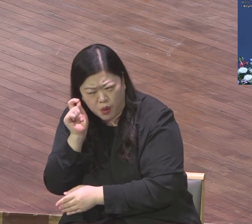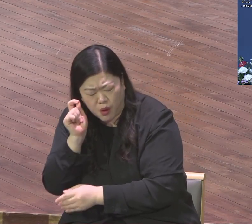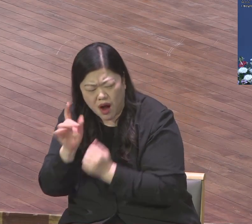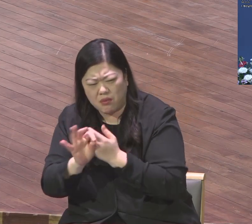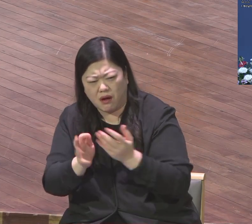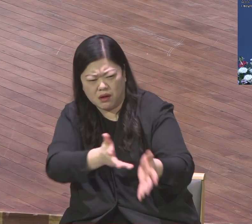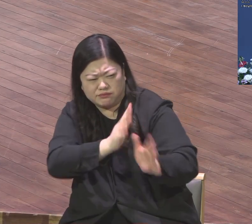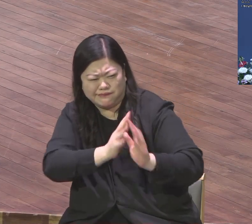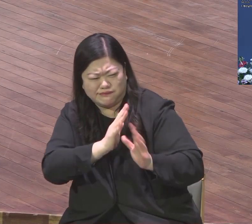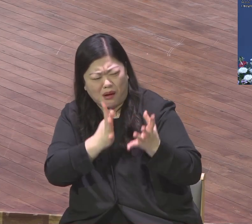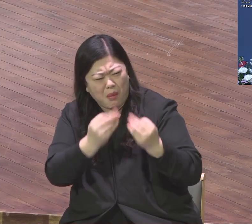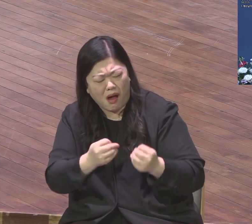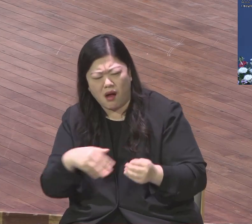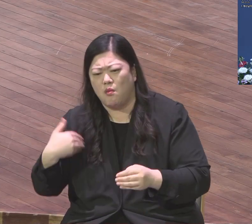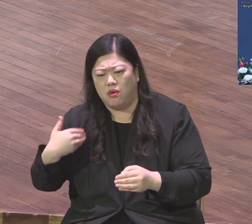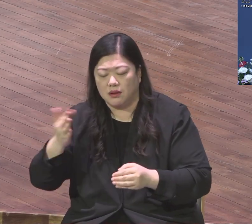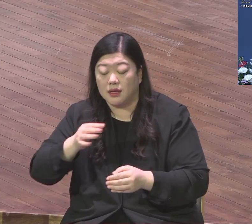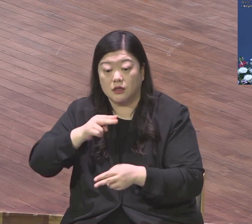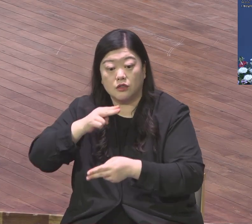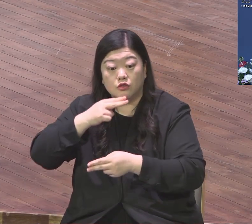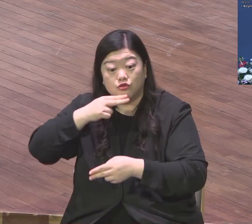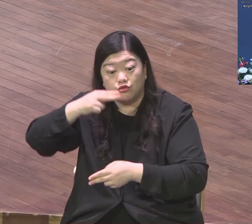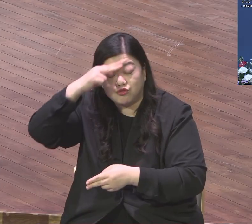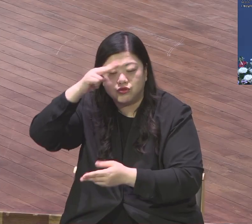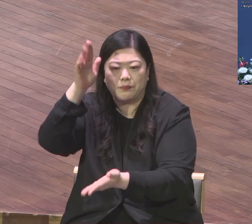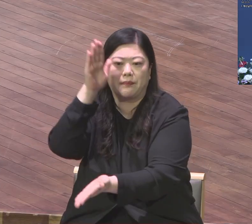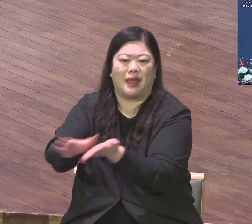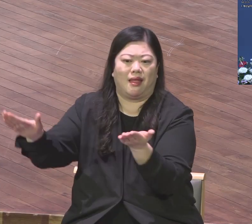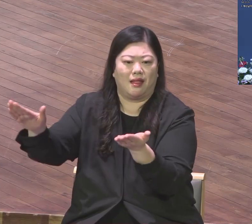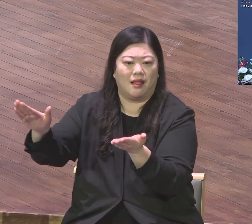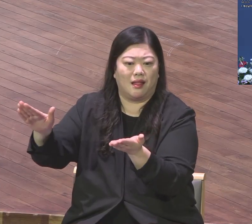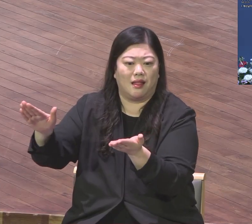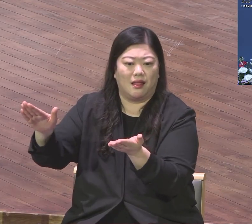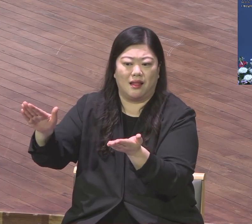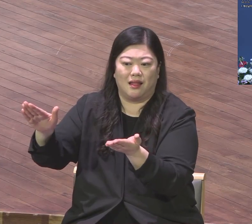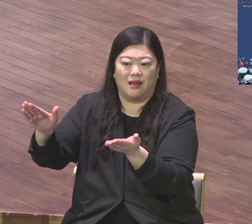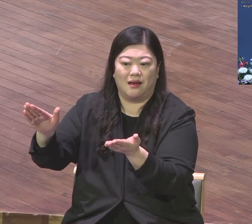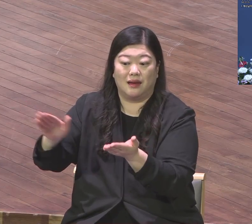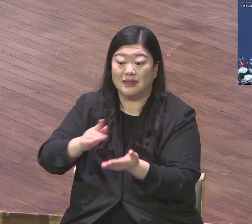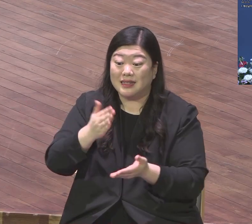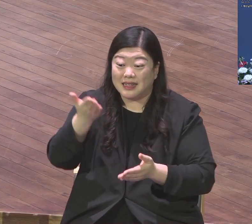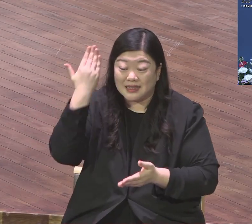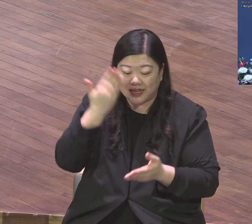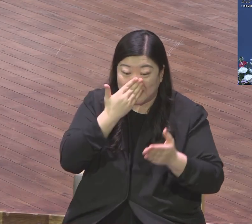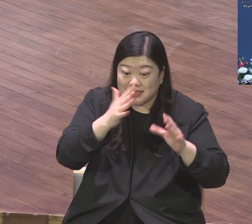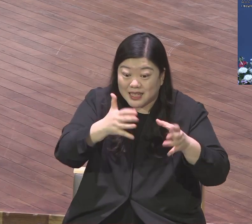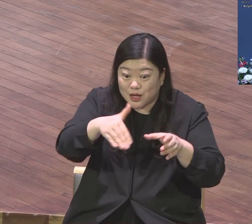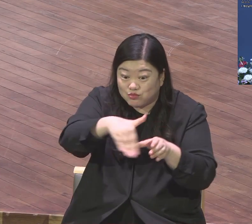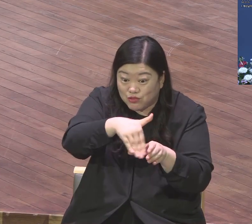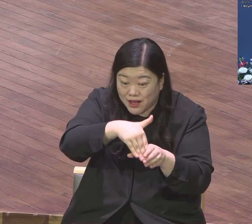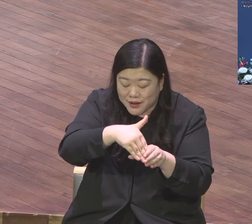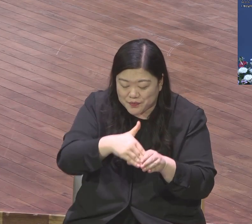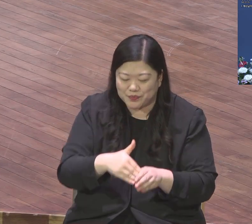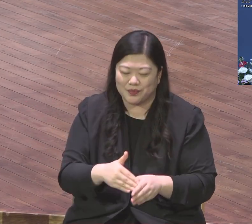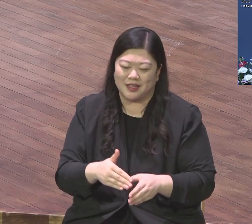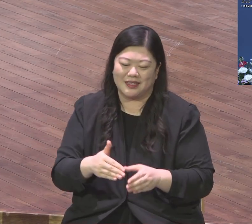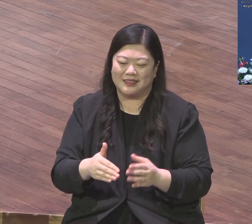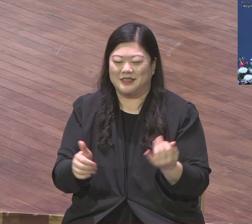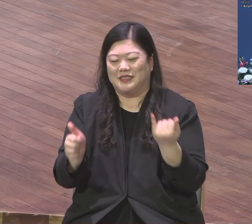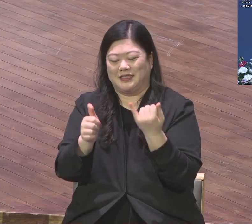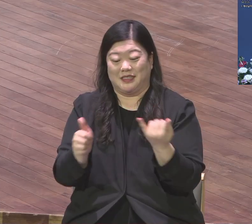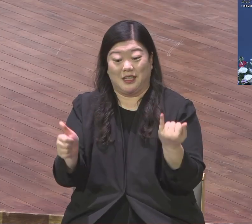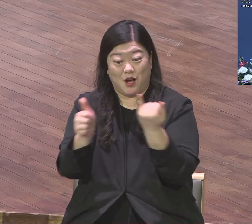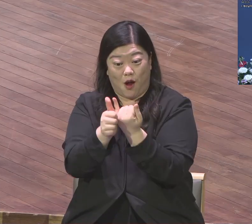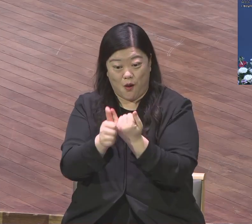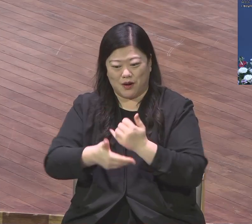준비했는지 포도주가 떨어졌습니다. 당시에 이 당시 문화로서는 잔치집에서